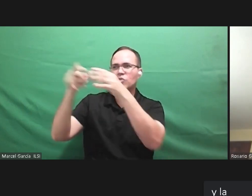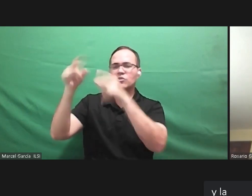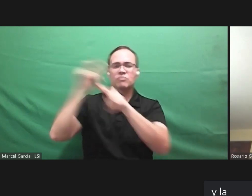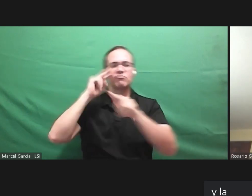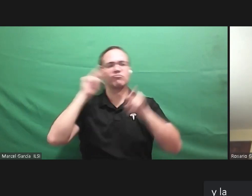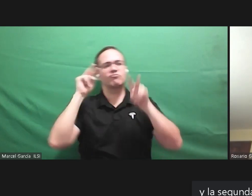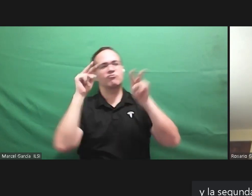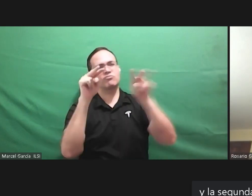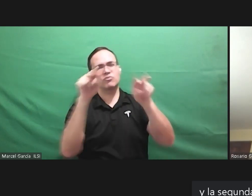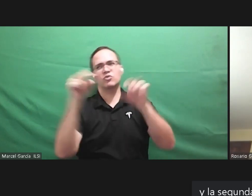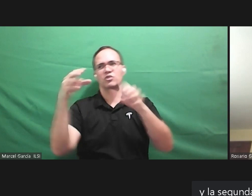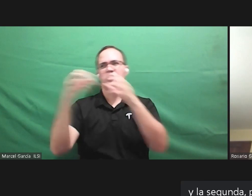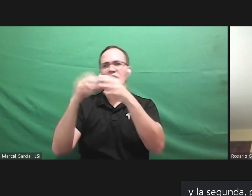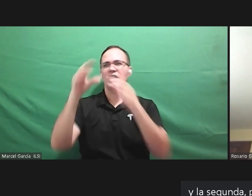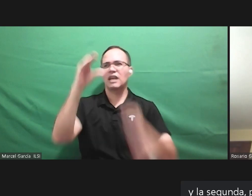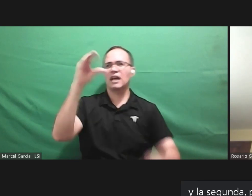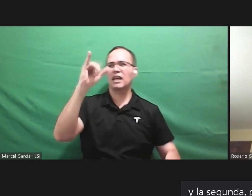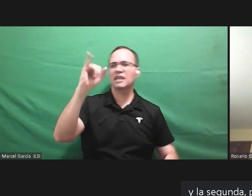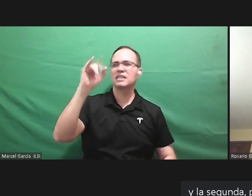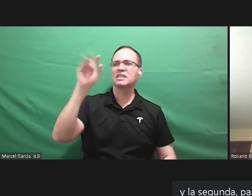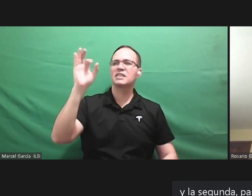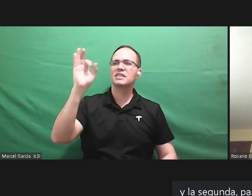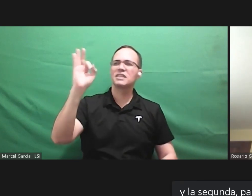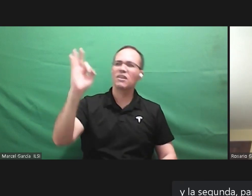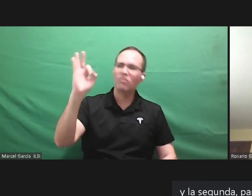datos más allá del cuestionario de Washington,